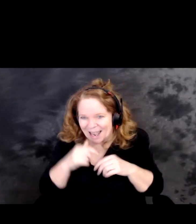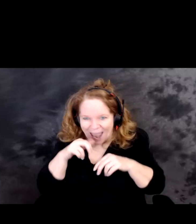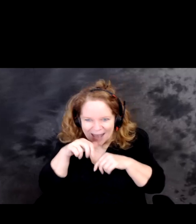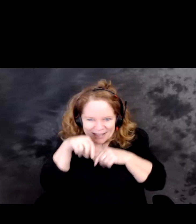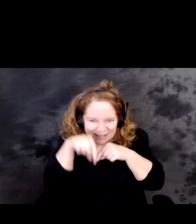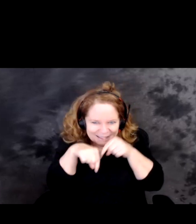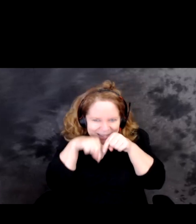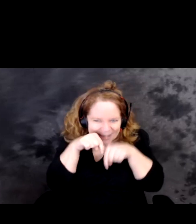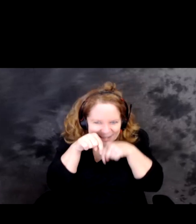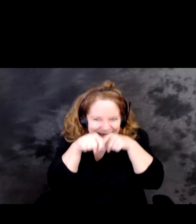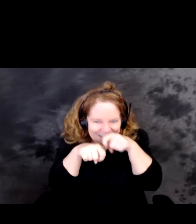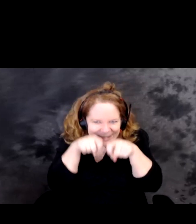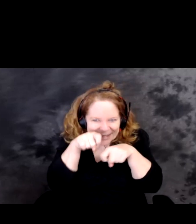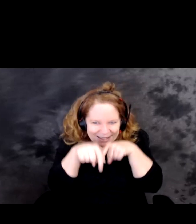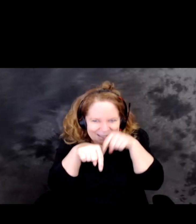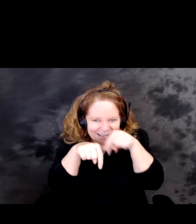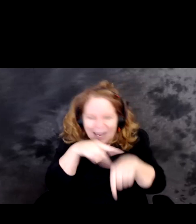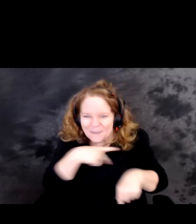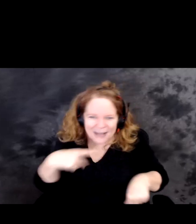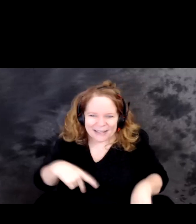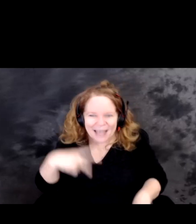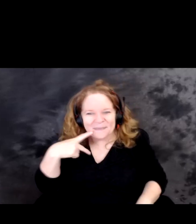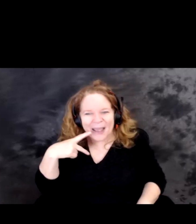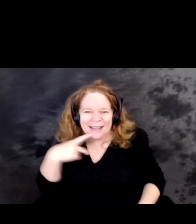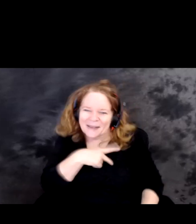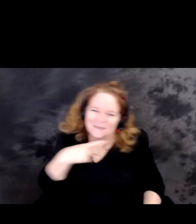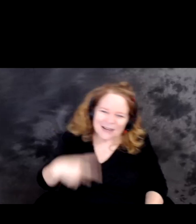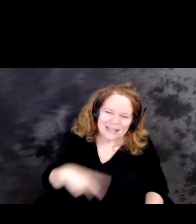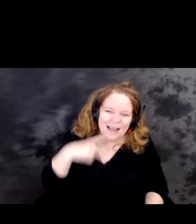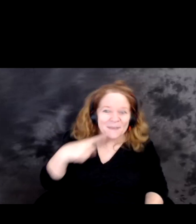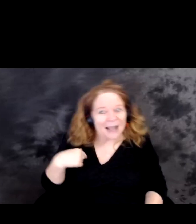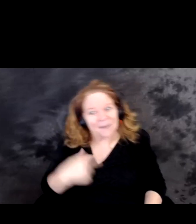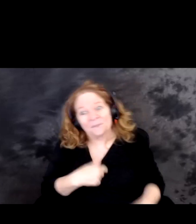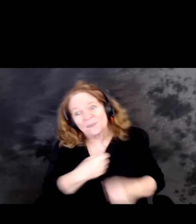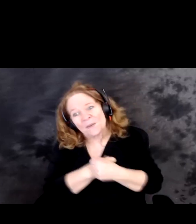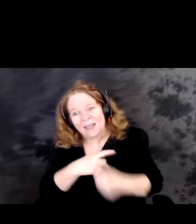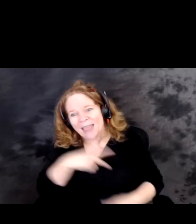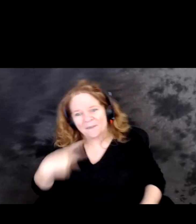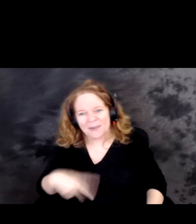riéndose nuevamente mientras caminaba de puntitas a la alfombra roja.